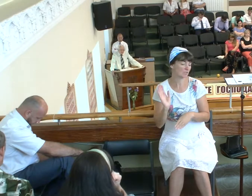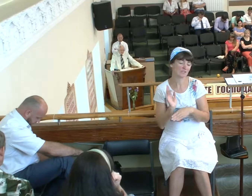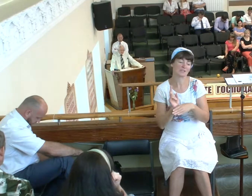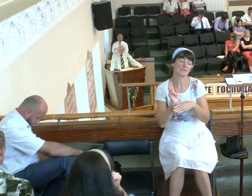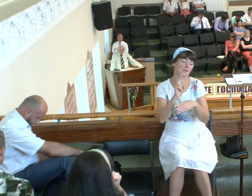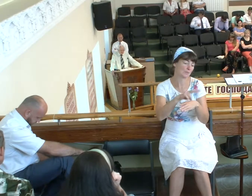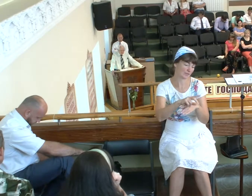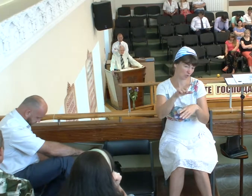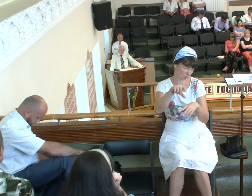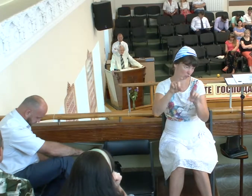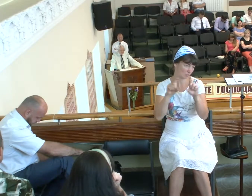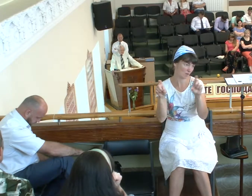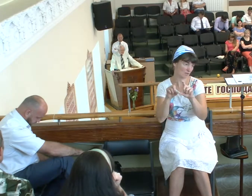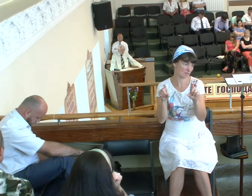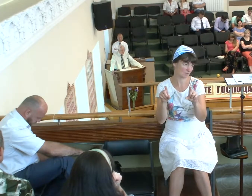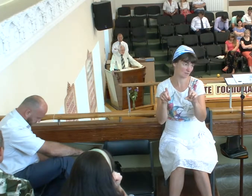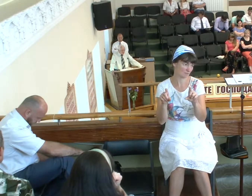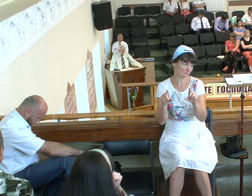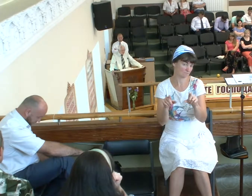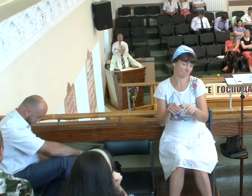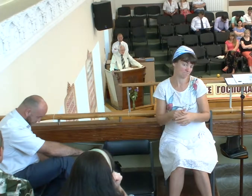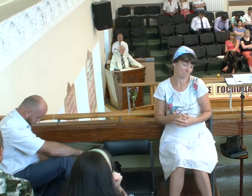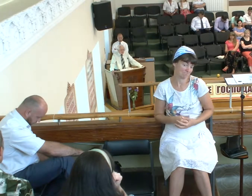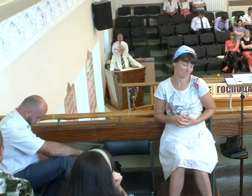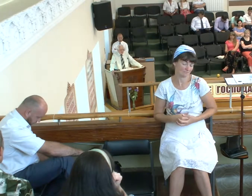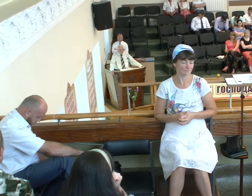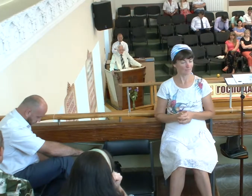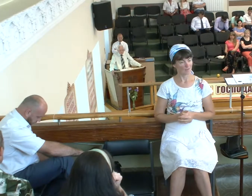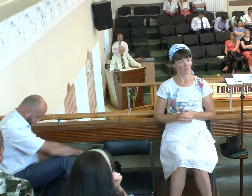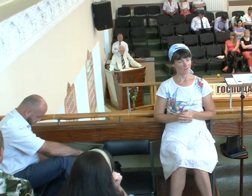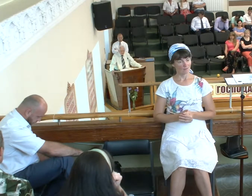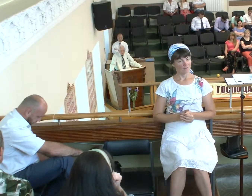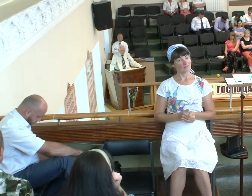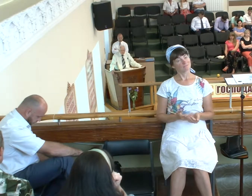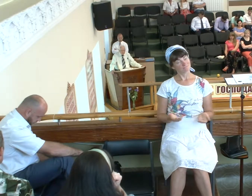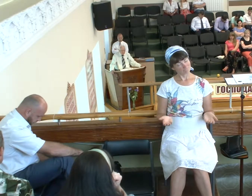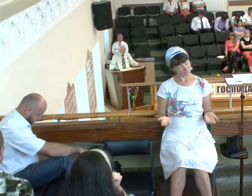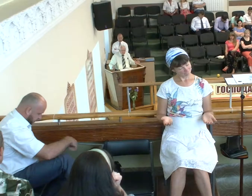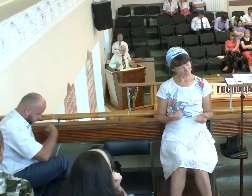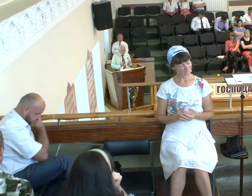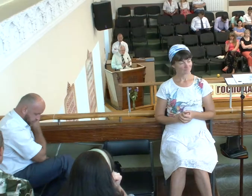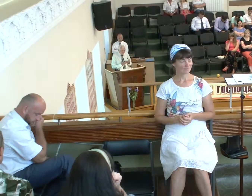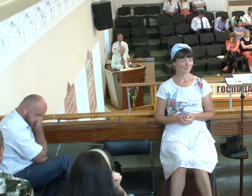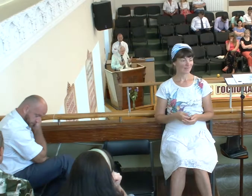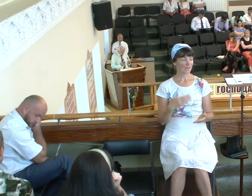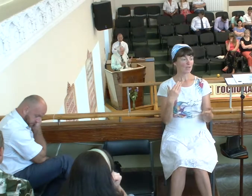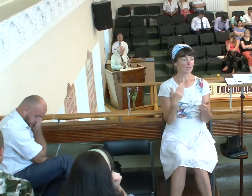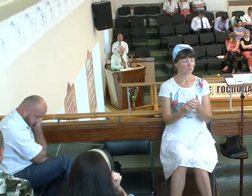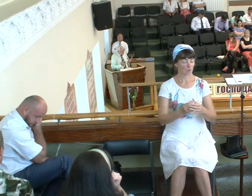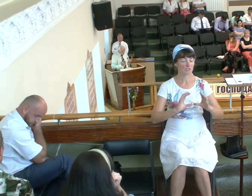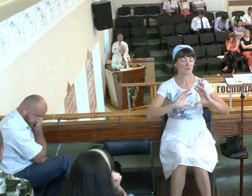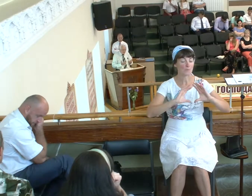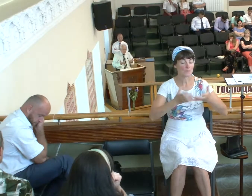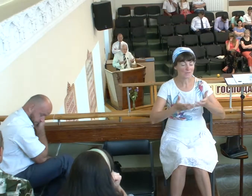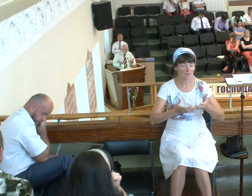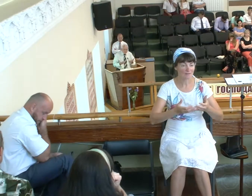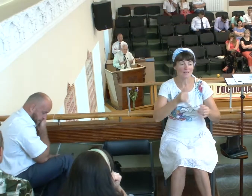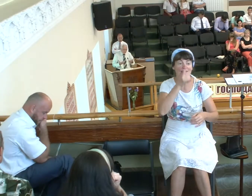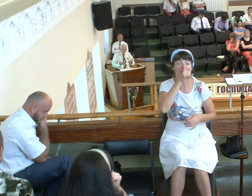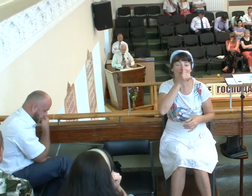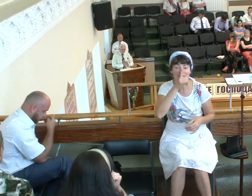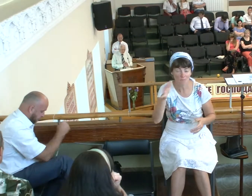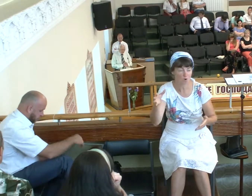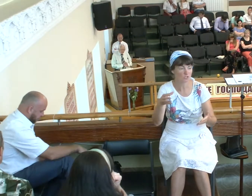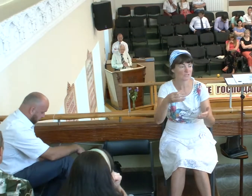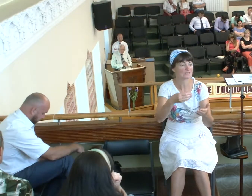значение, понимание, ценности Иисуса Христа. И поэтому как мир может ценить Христа, когда его не